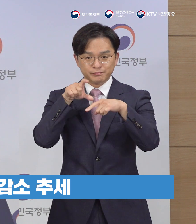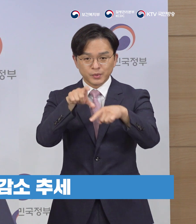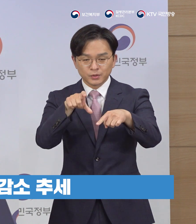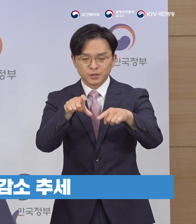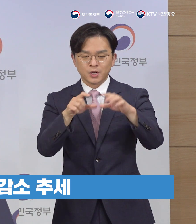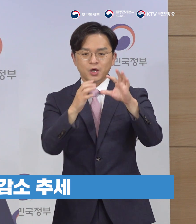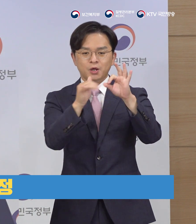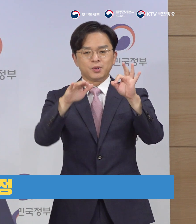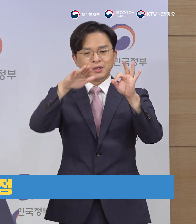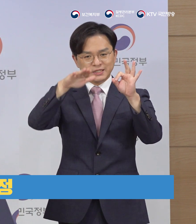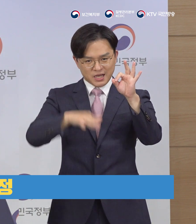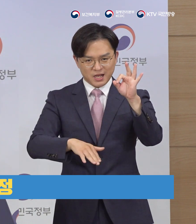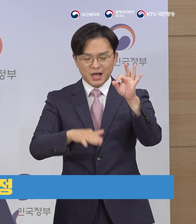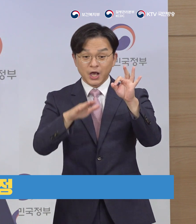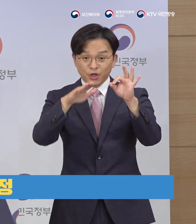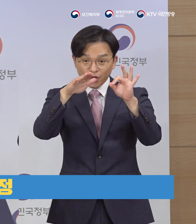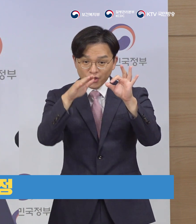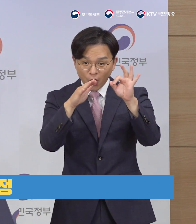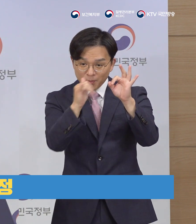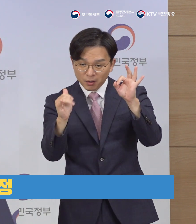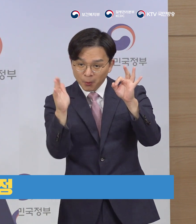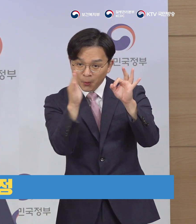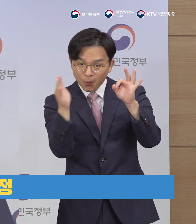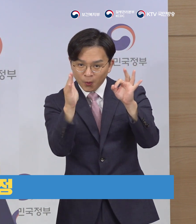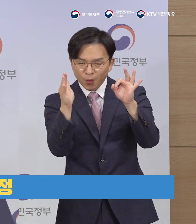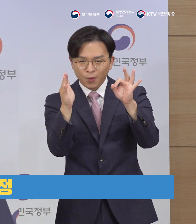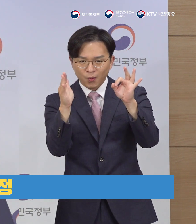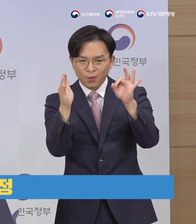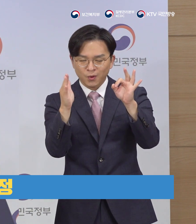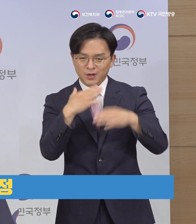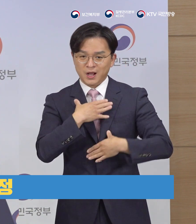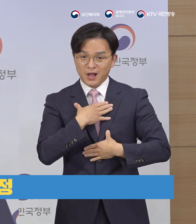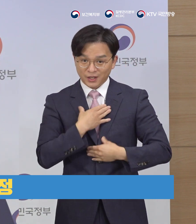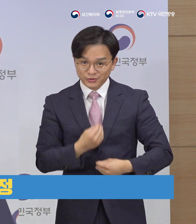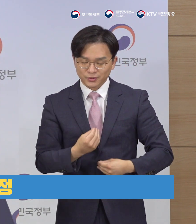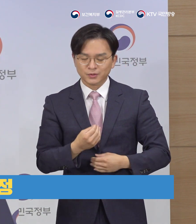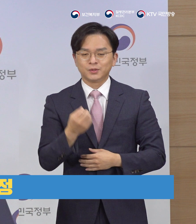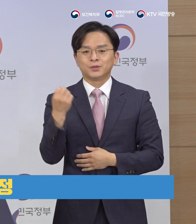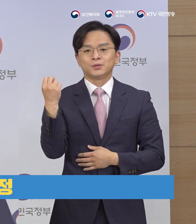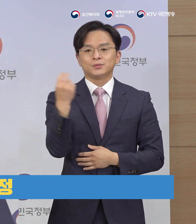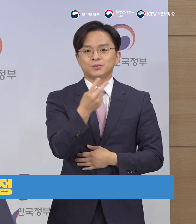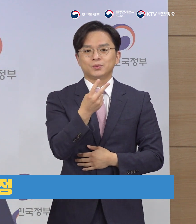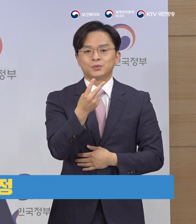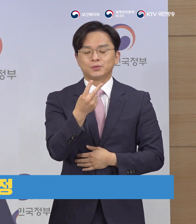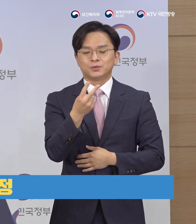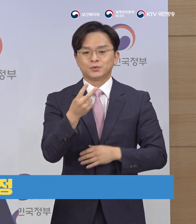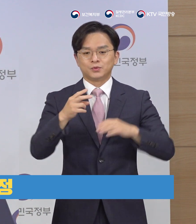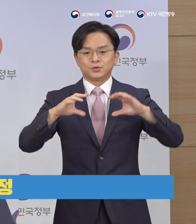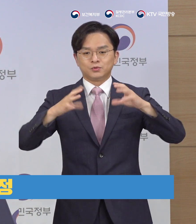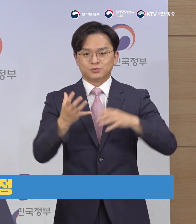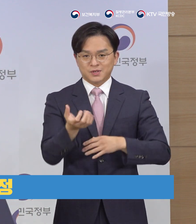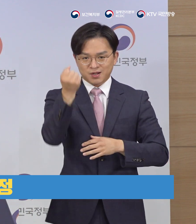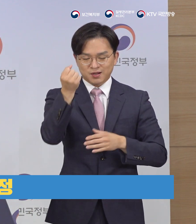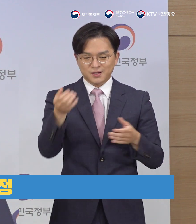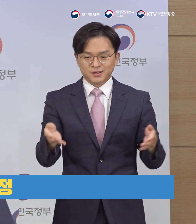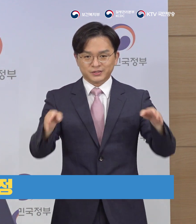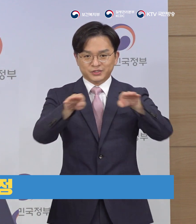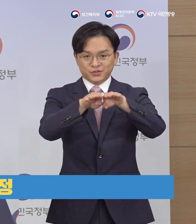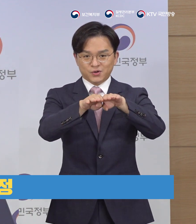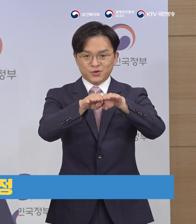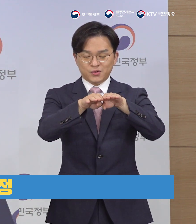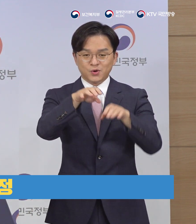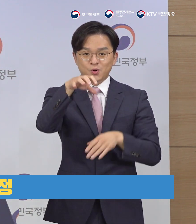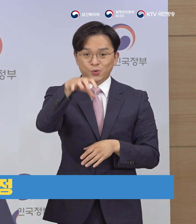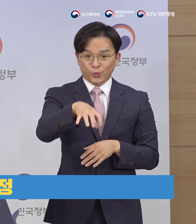수도권의 환자 발생이 10명 내외로 안정적으로 감소하고 있고 감염 위험성이 낮은 공공시설